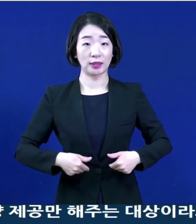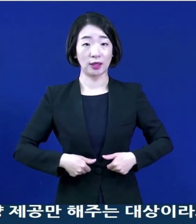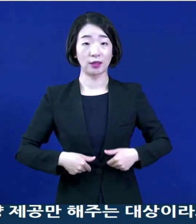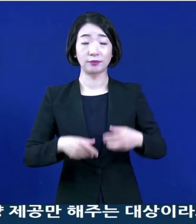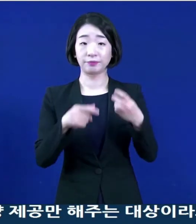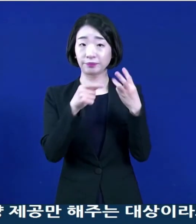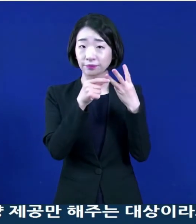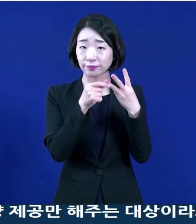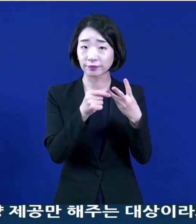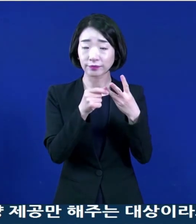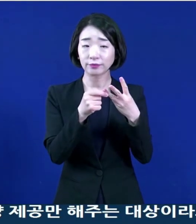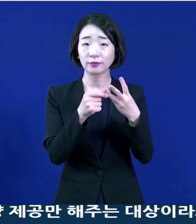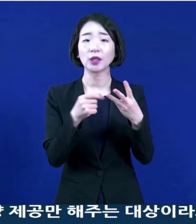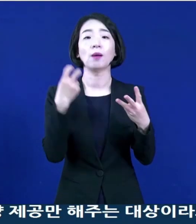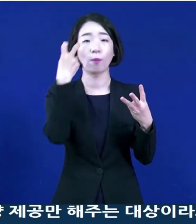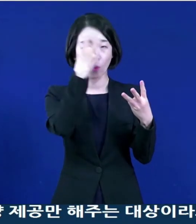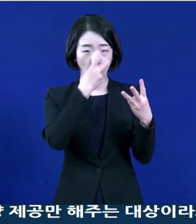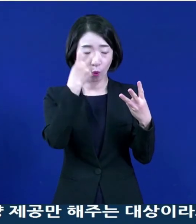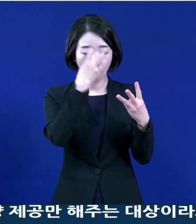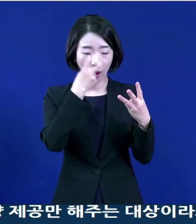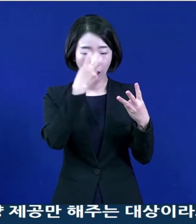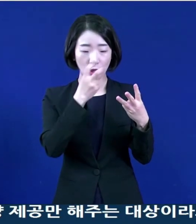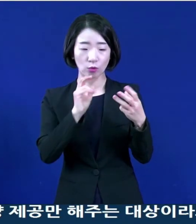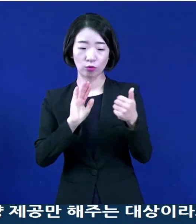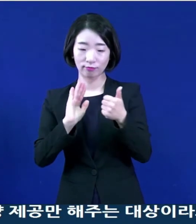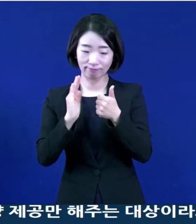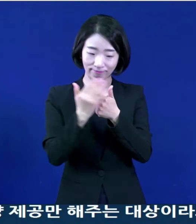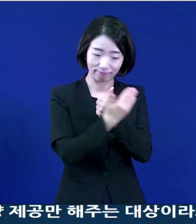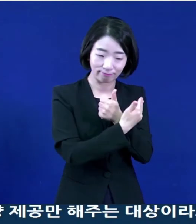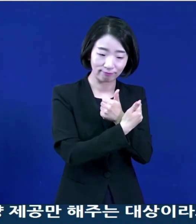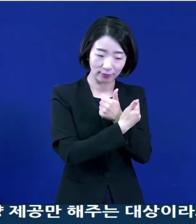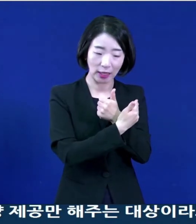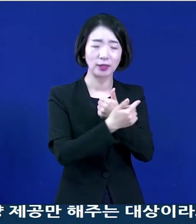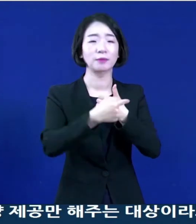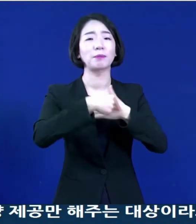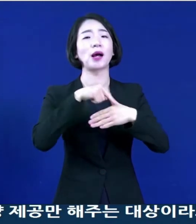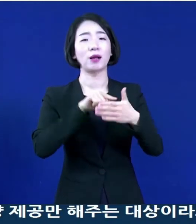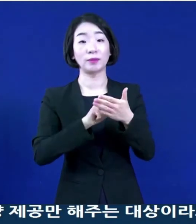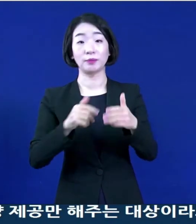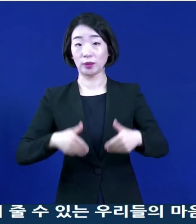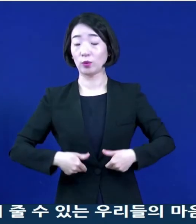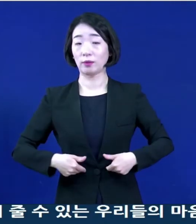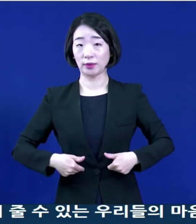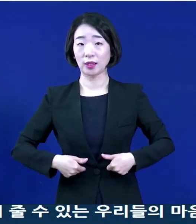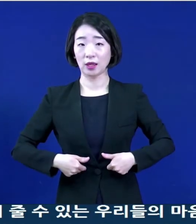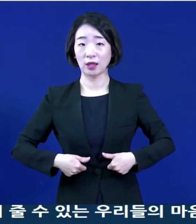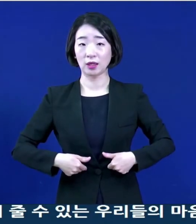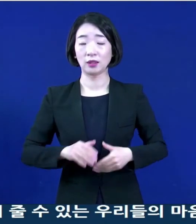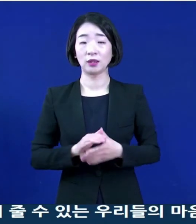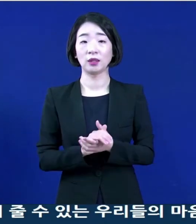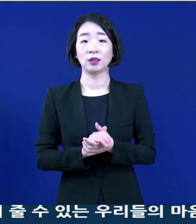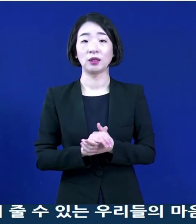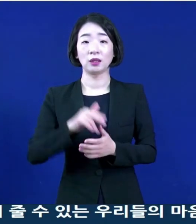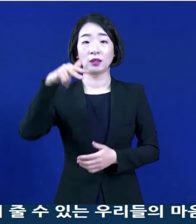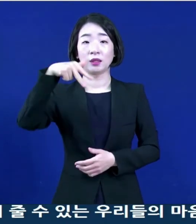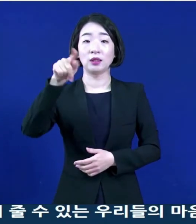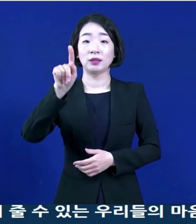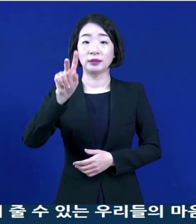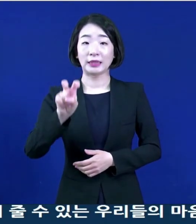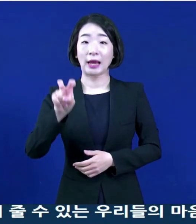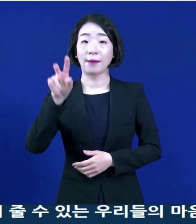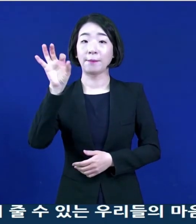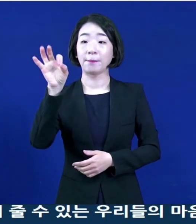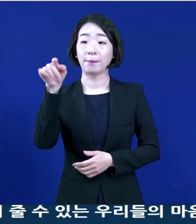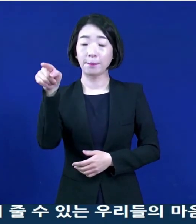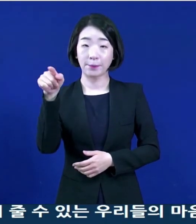번째, 보호하고 옹호하려는 마음이 늘 있어야 됩니다. 잠언 31장 8절